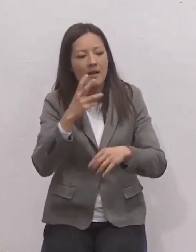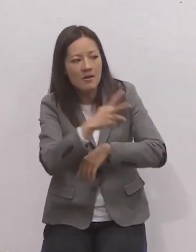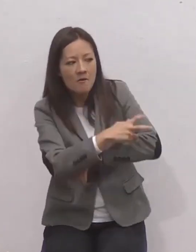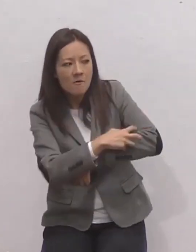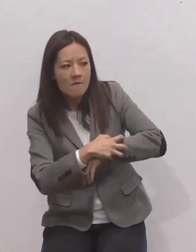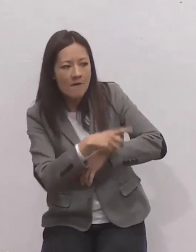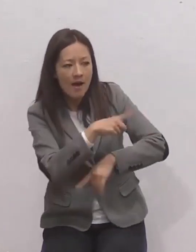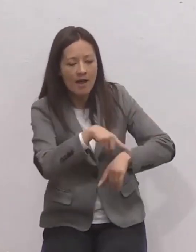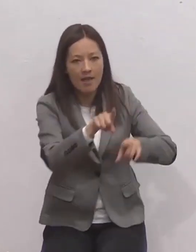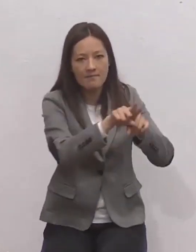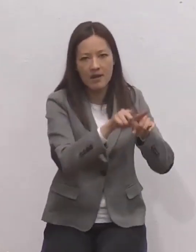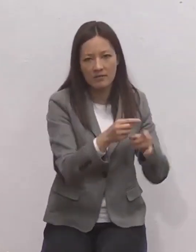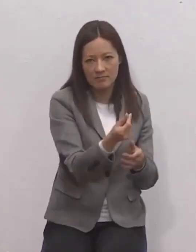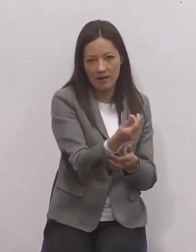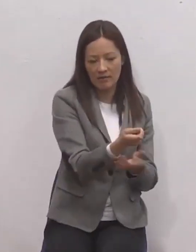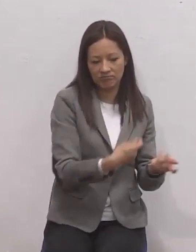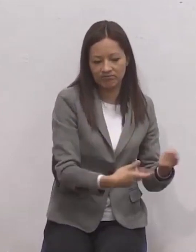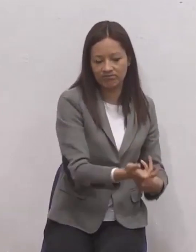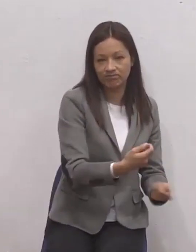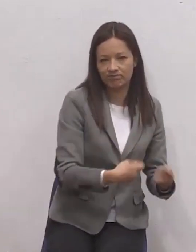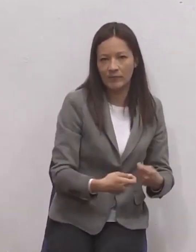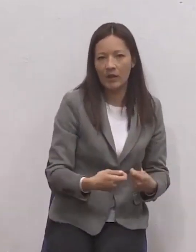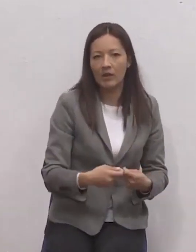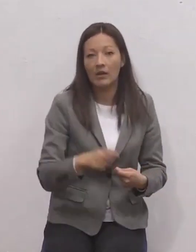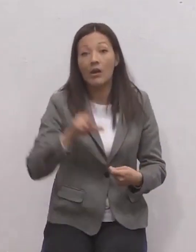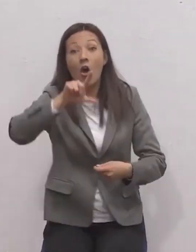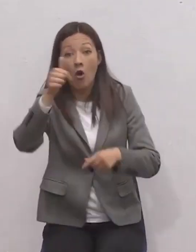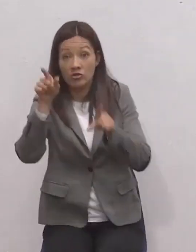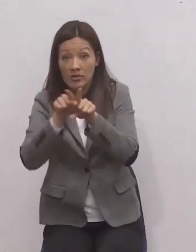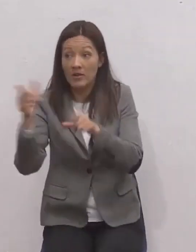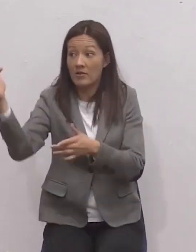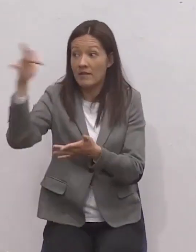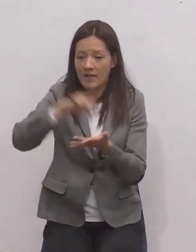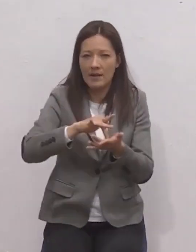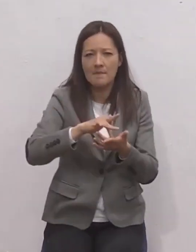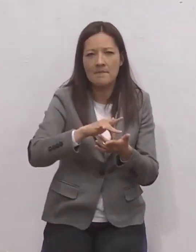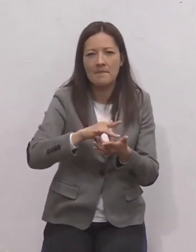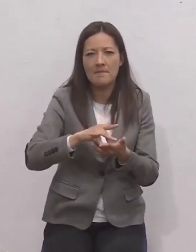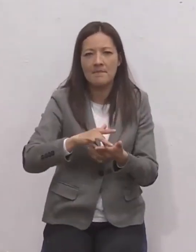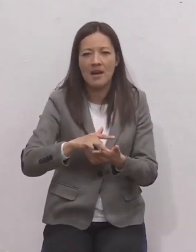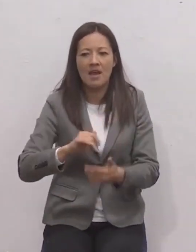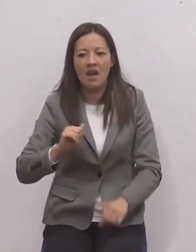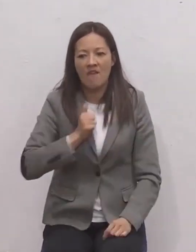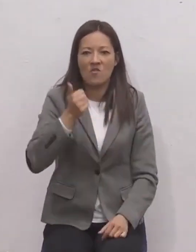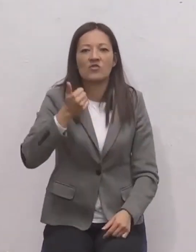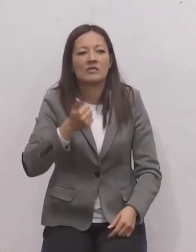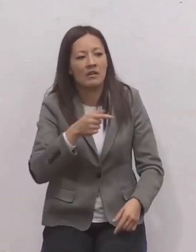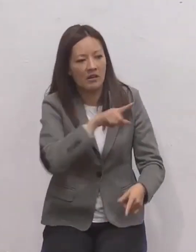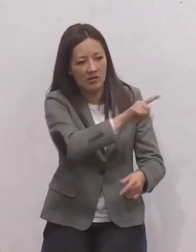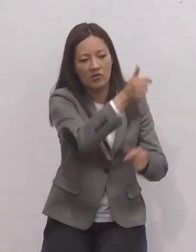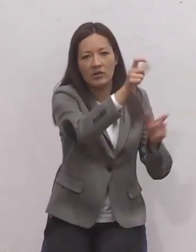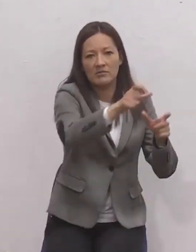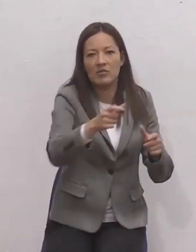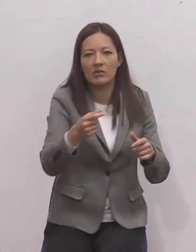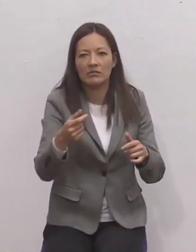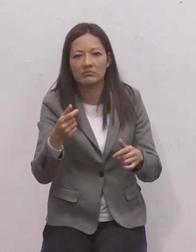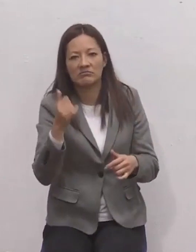para robarles plata. Hay hermanos que se han congregado para abusar de los otros, para tener relaciones